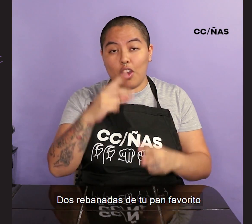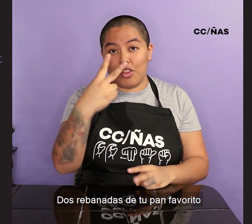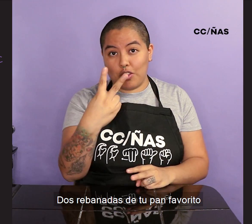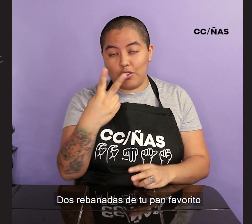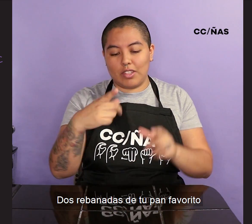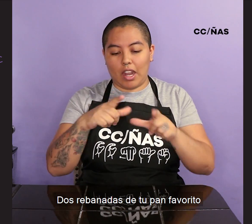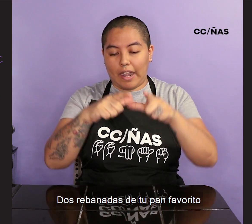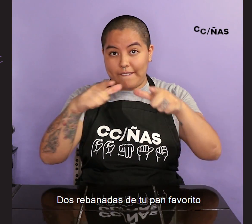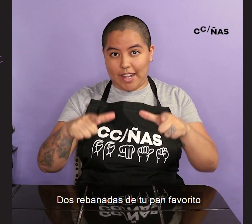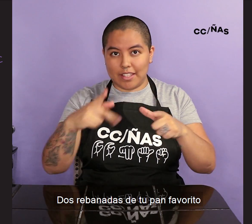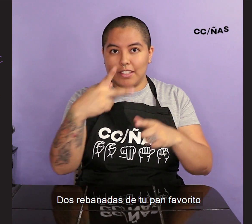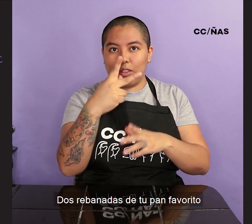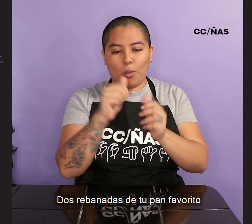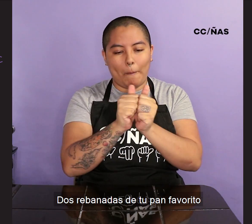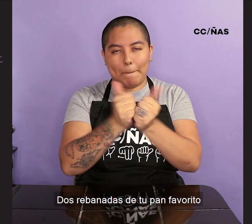2 rebanadas de tu pan favorito,